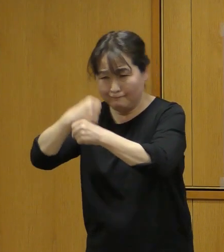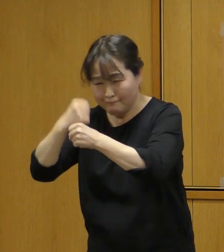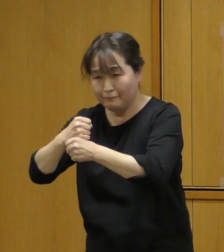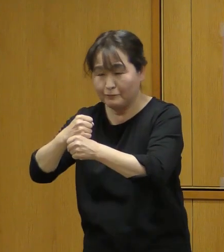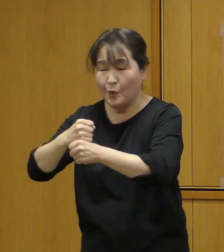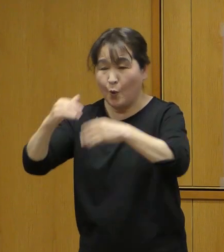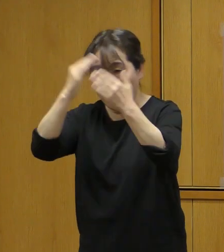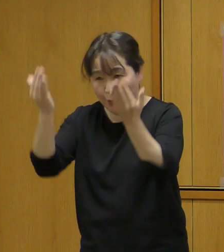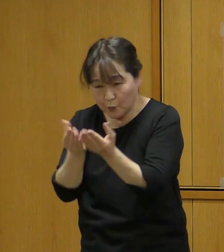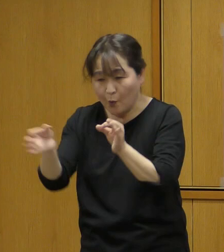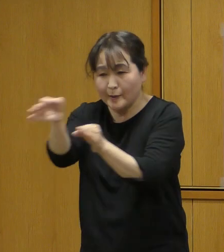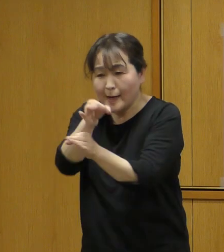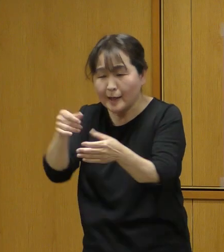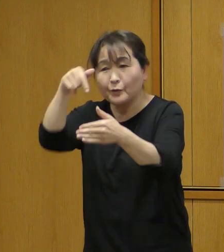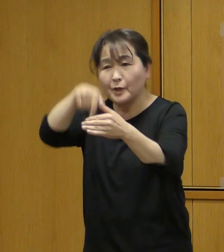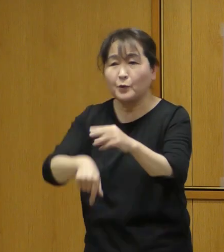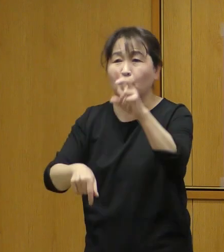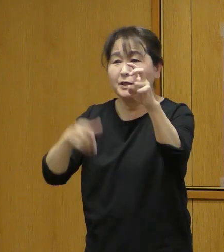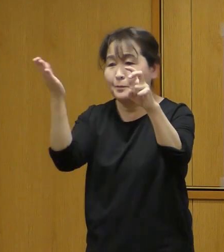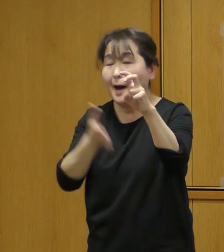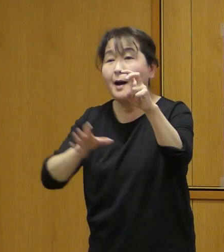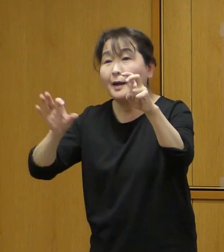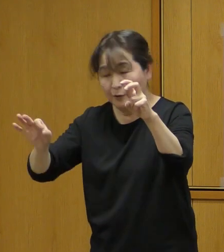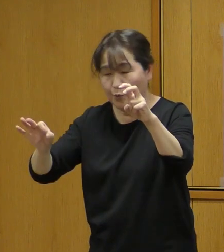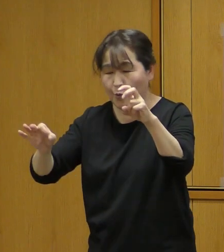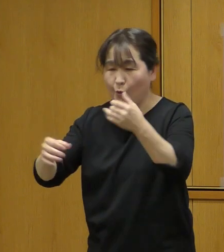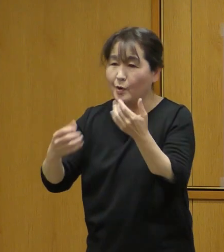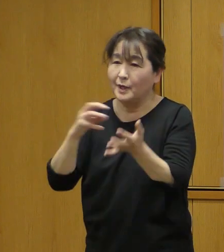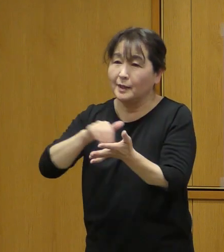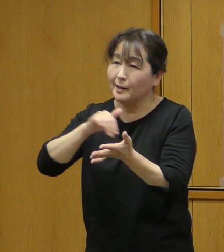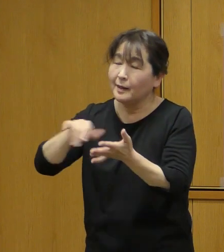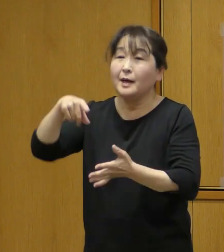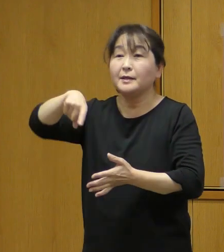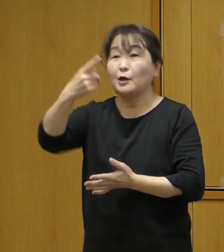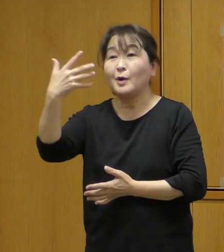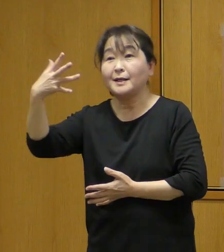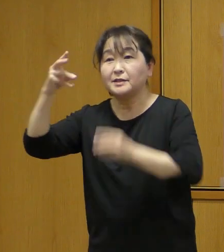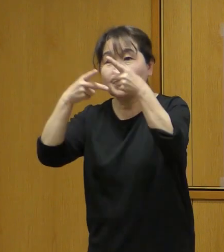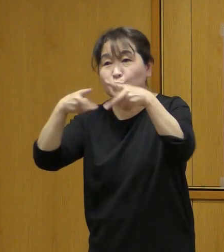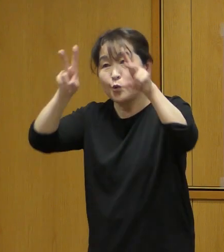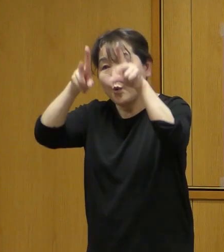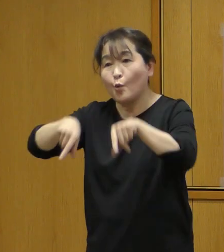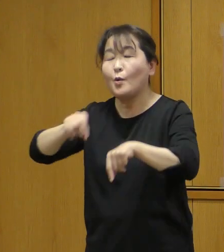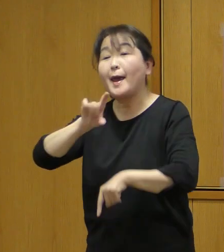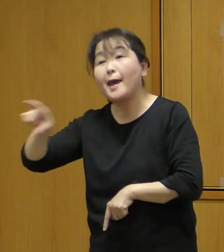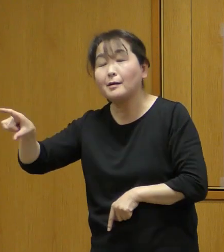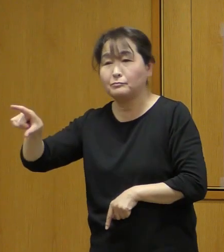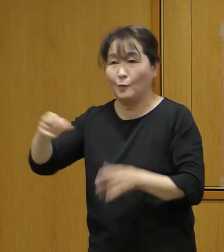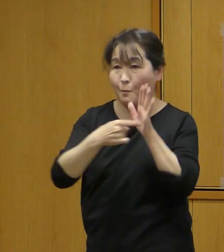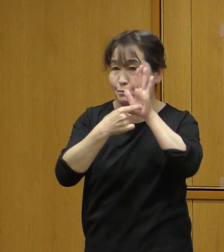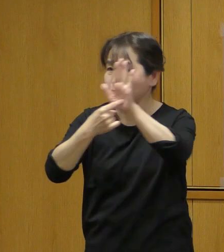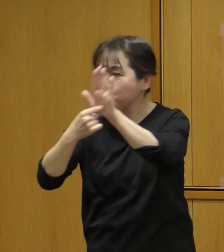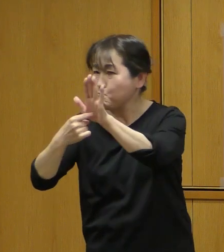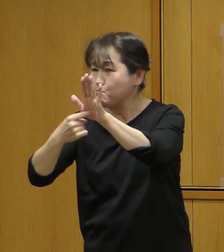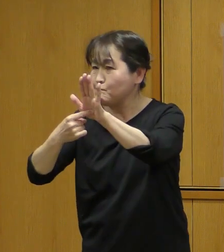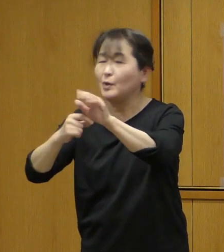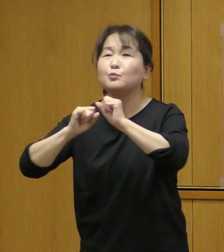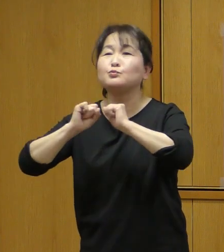る事業規模108兆円の経済対策が実施されることとなり